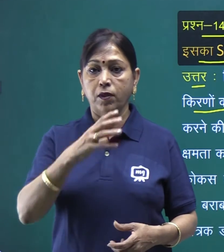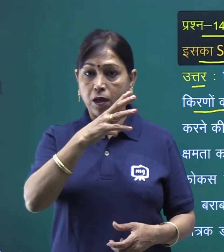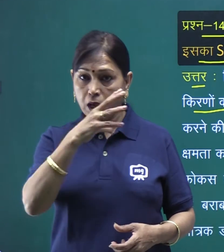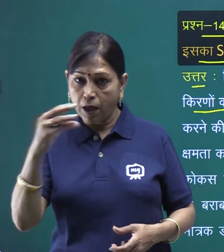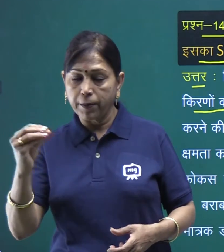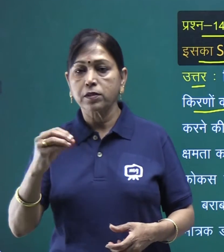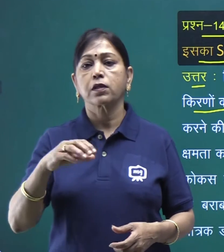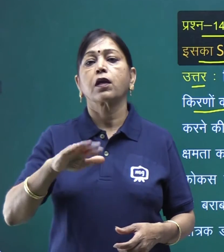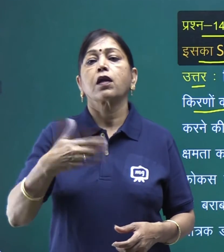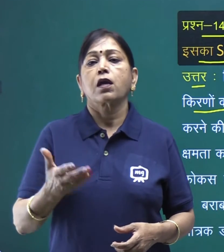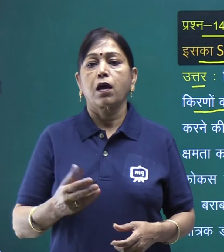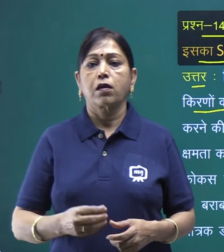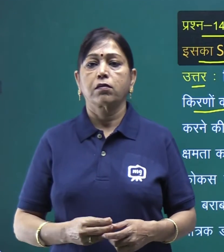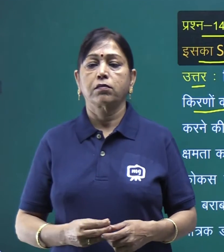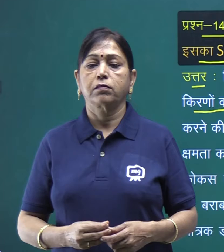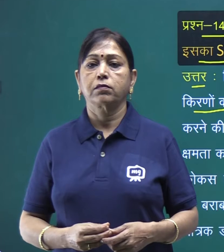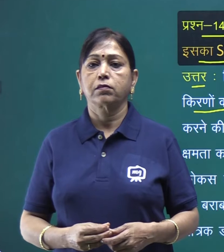अभिसरण या